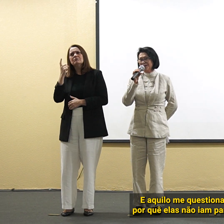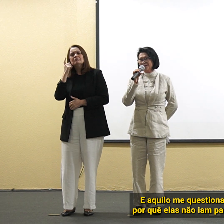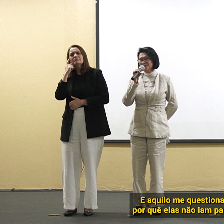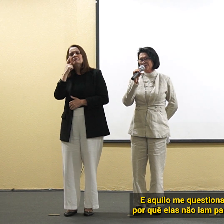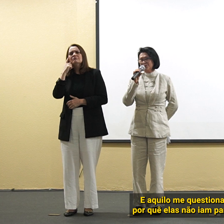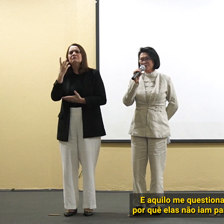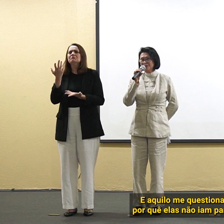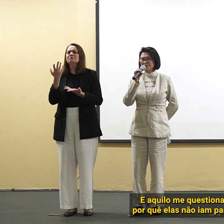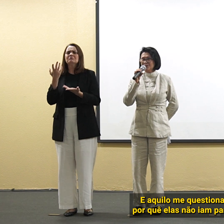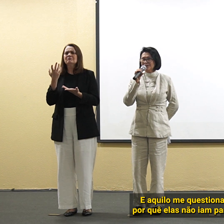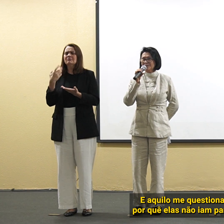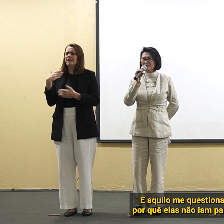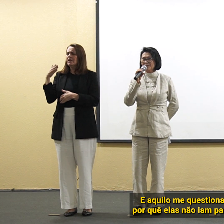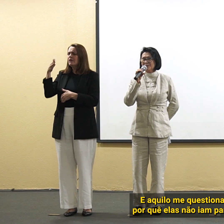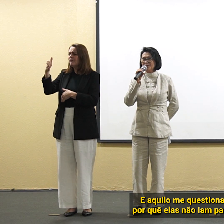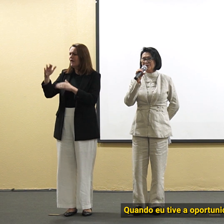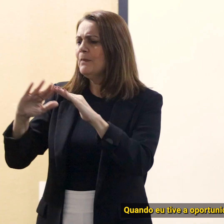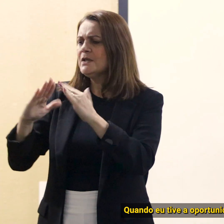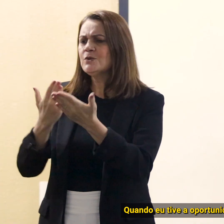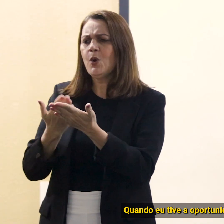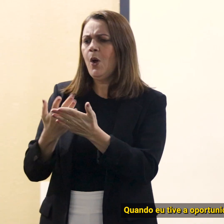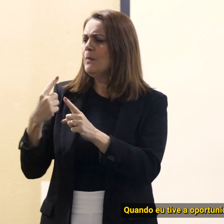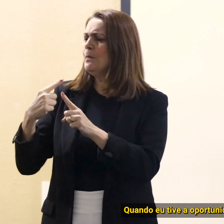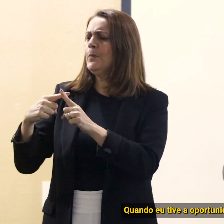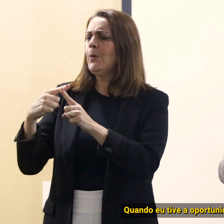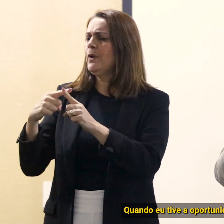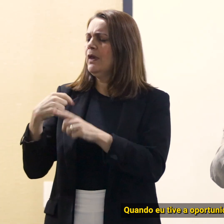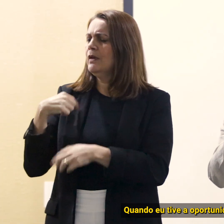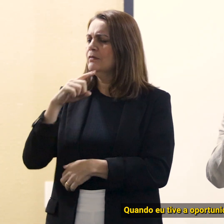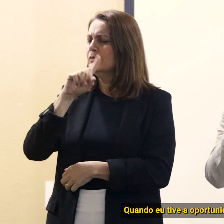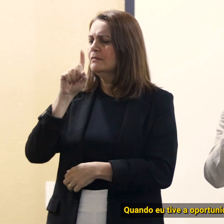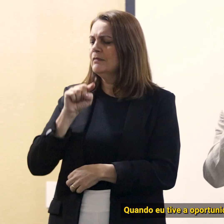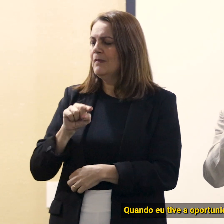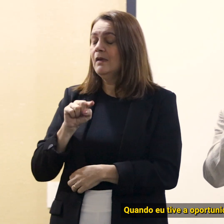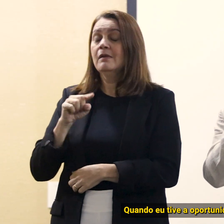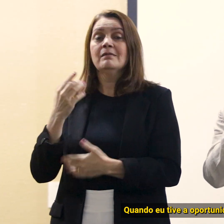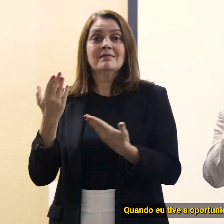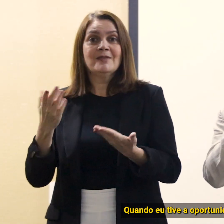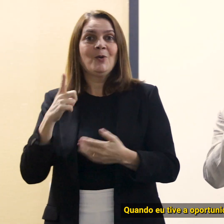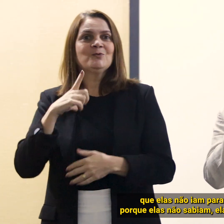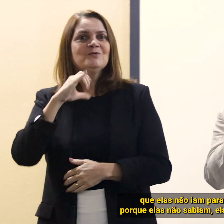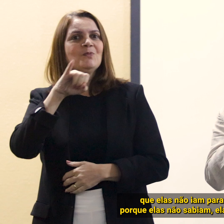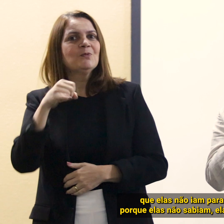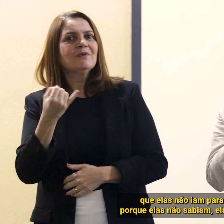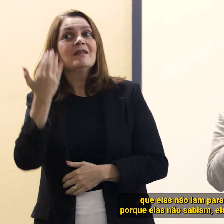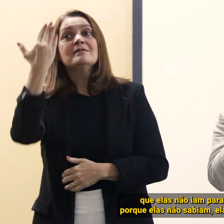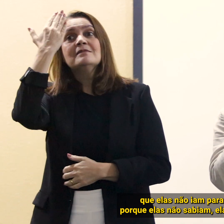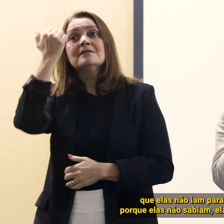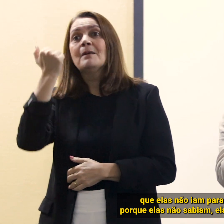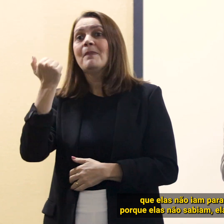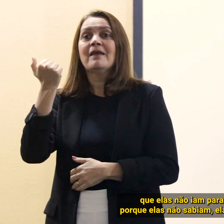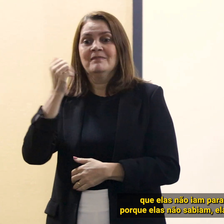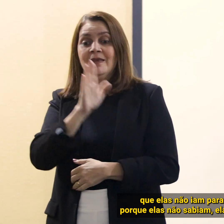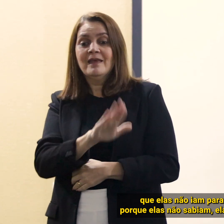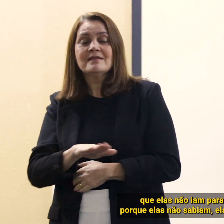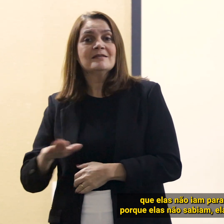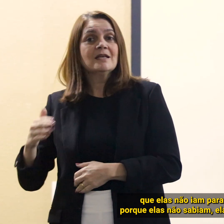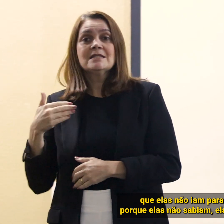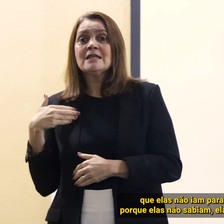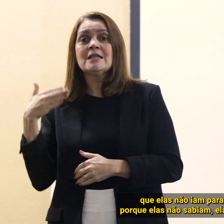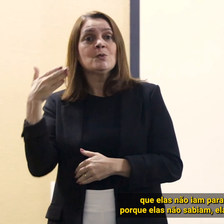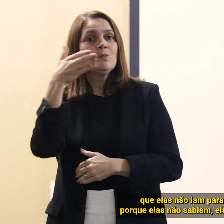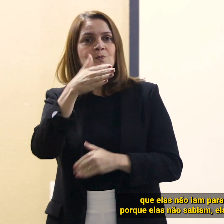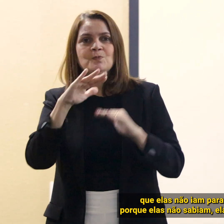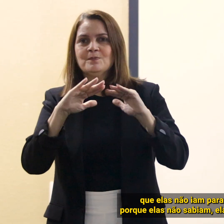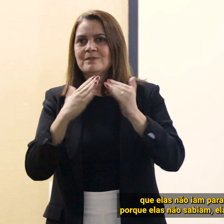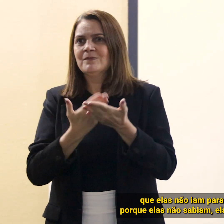por que que elas não iam para a escola. Quando eu tive a oportunidade de saber que elas não iam para a escola porque elas